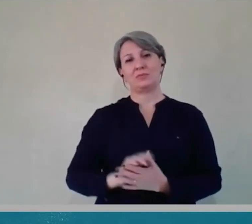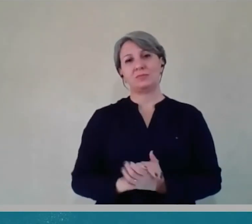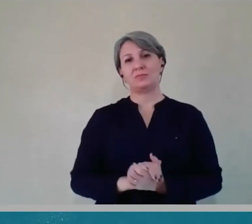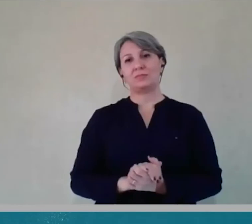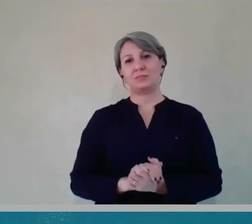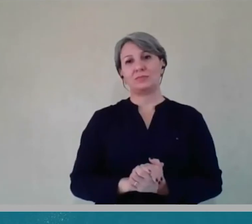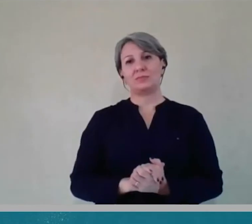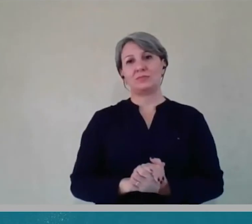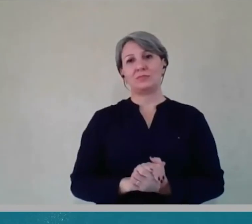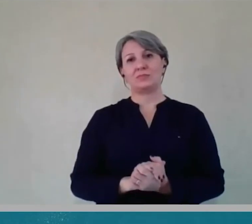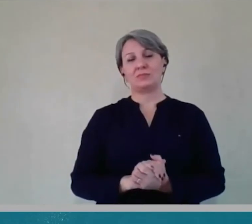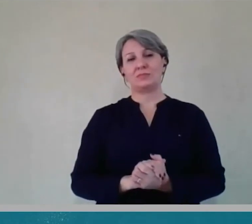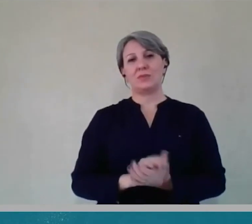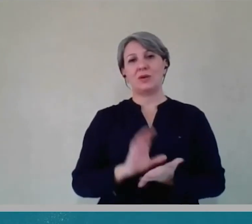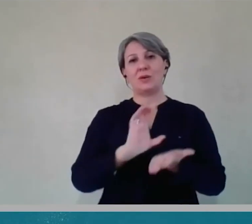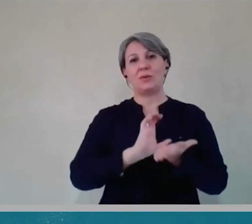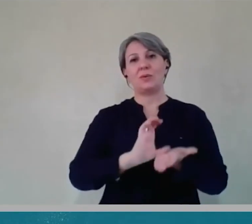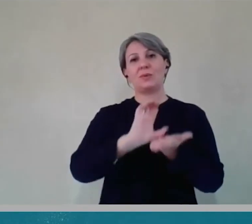Comportagem dinâmica.